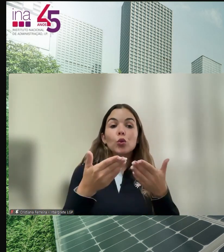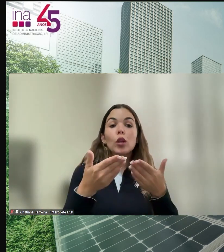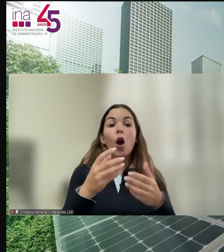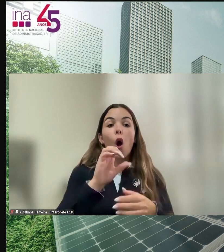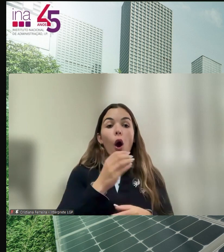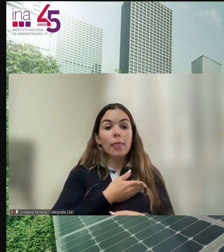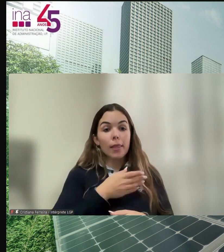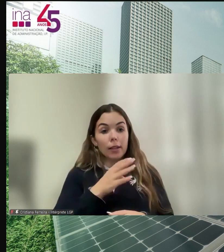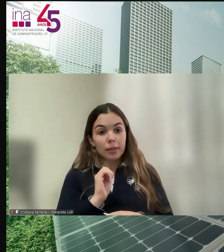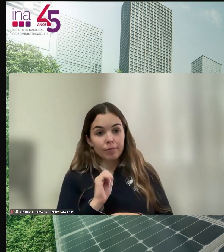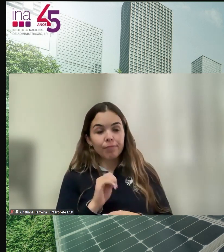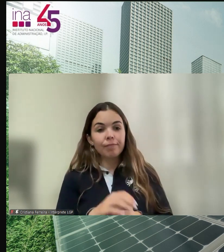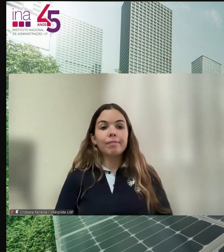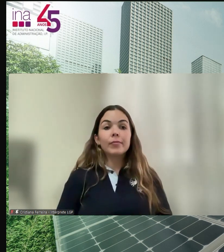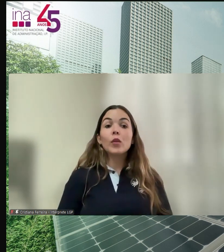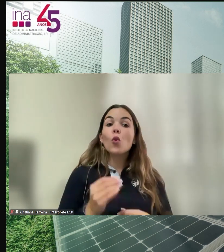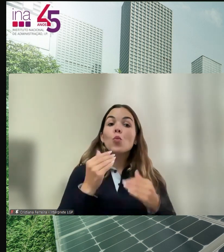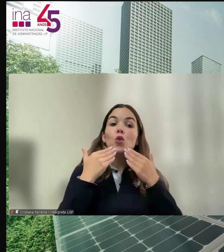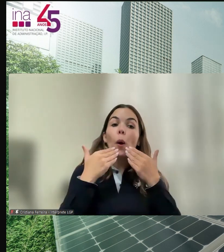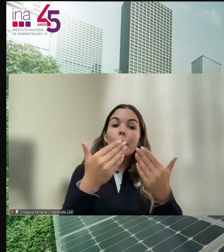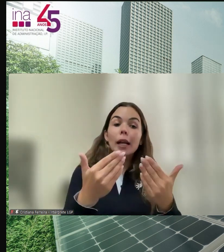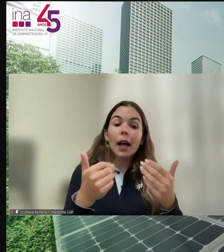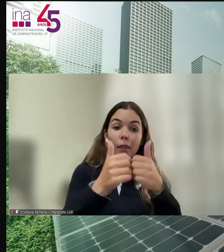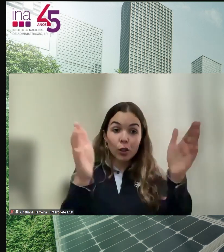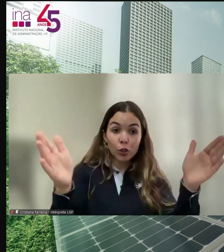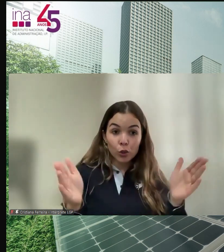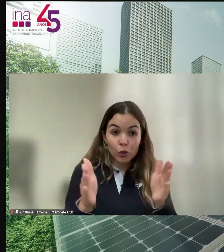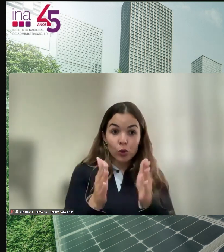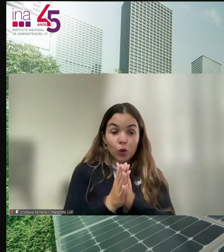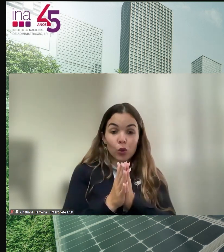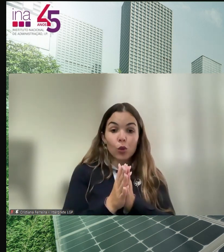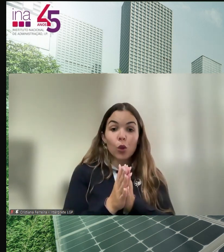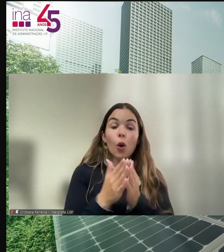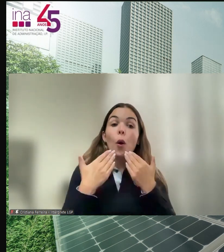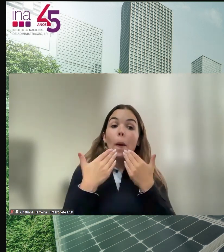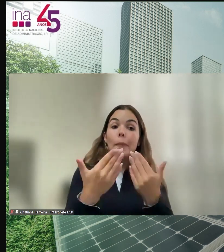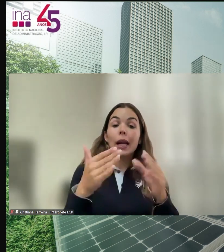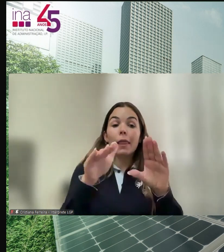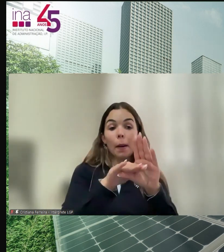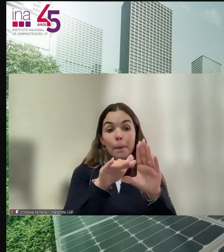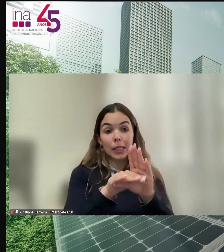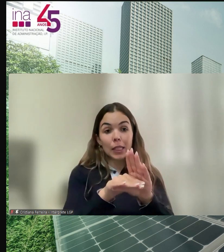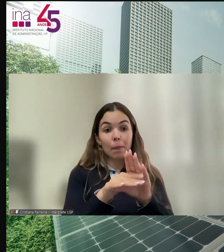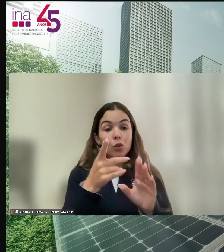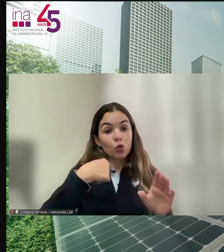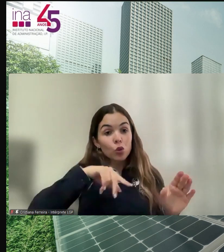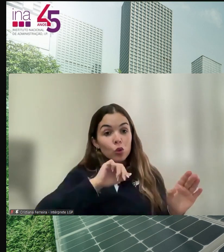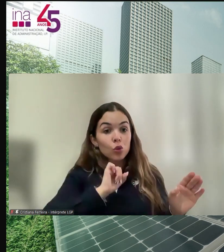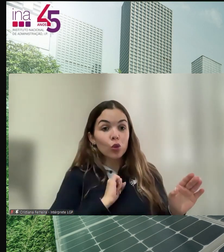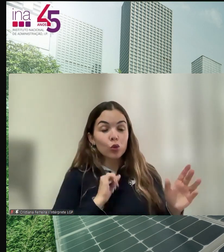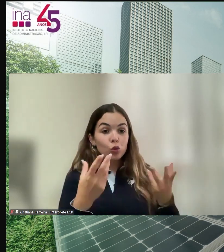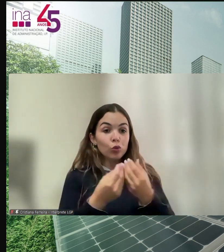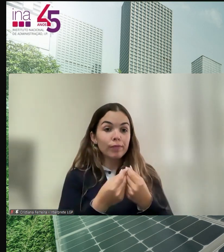ODS. Muito obrigada a todos, obrigado aos nossos participantes que estiveram connosco